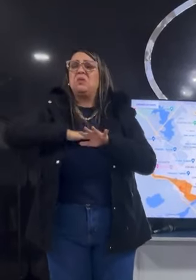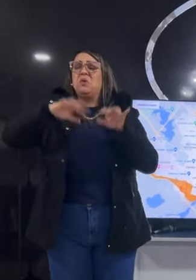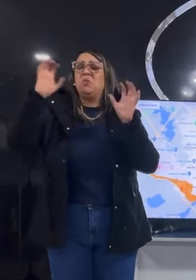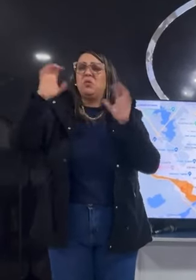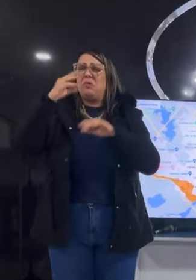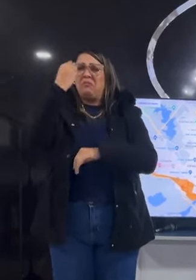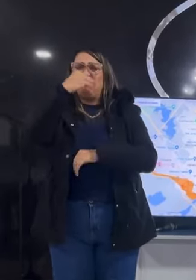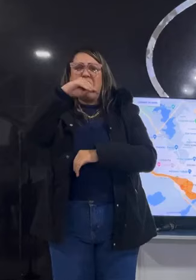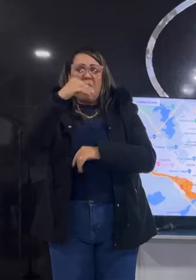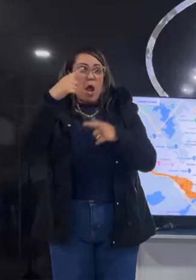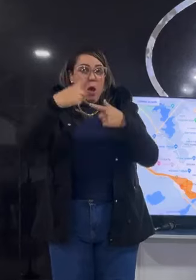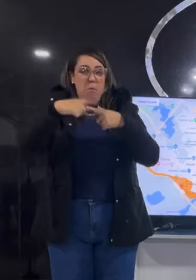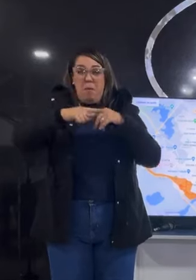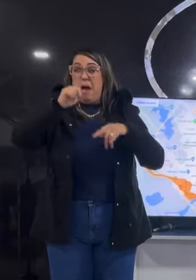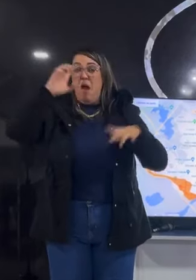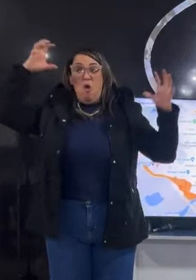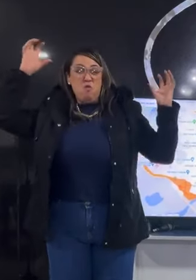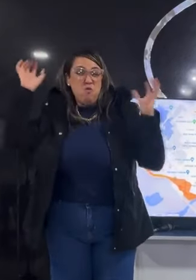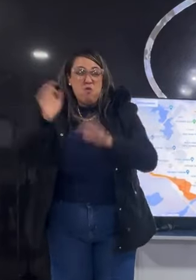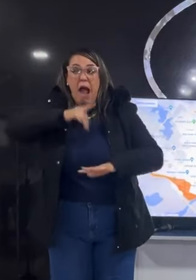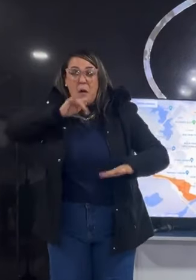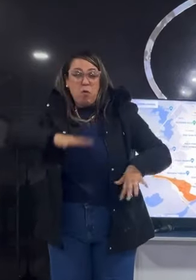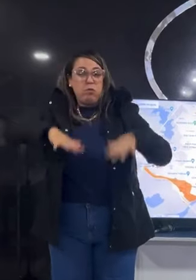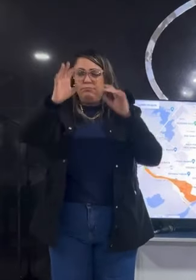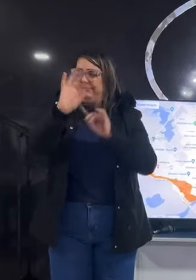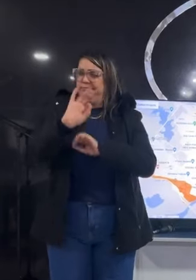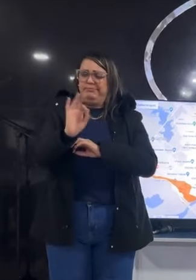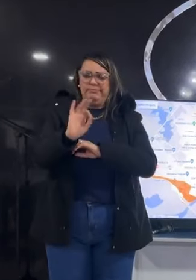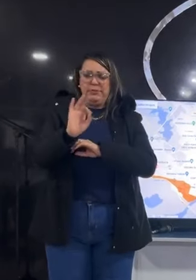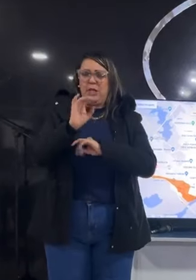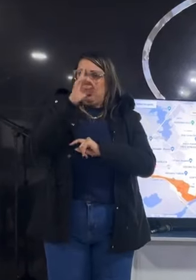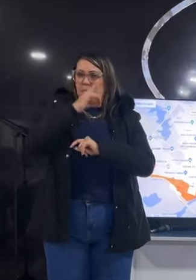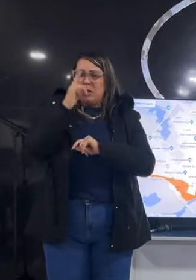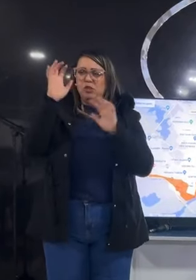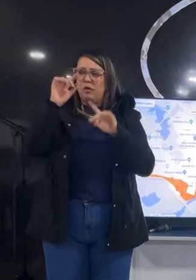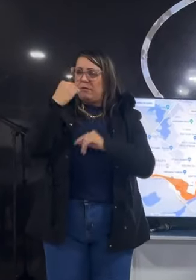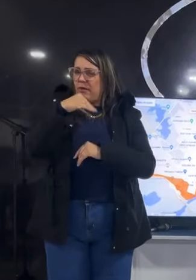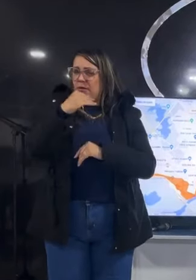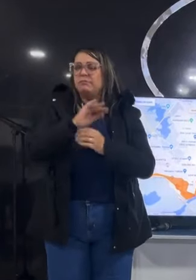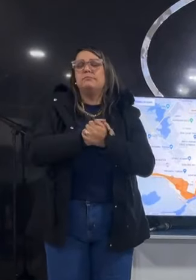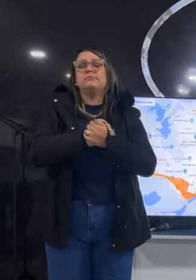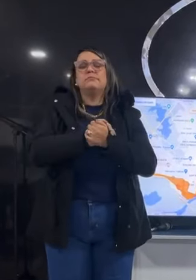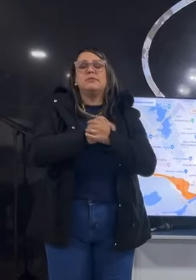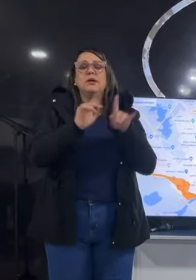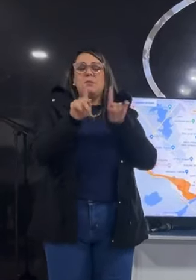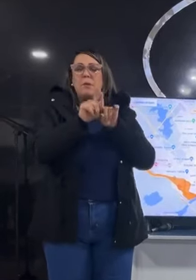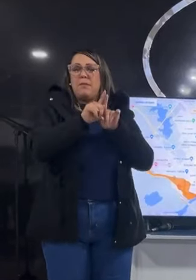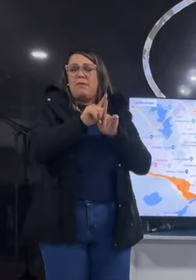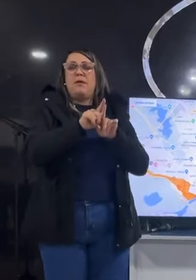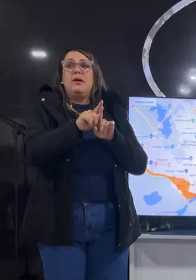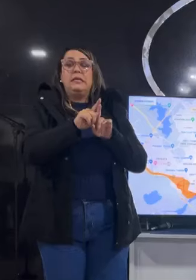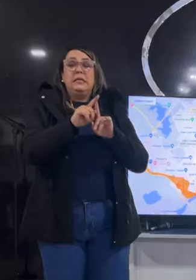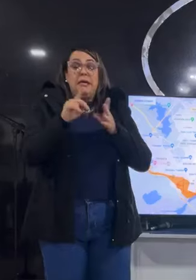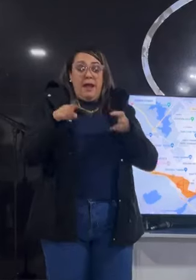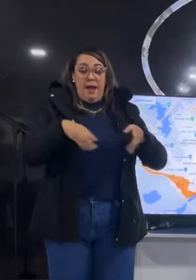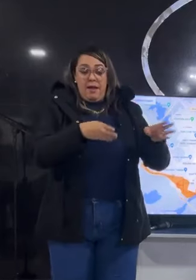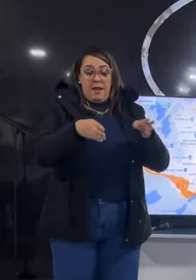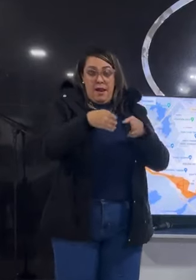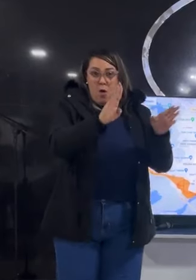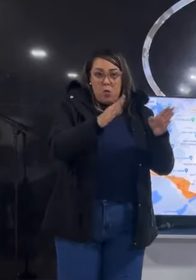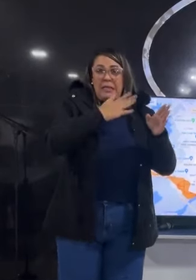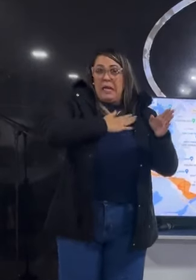sem aquele problema do volume excessivo H na hidrologia não é tão tranquilo porque o canal São